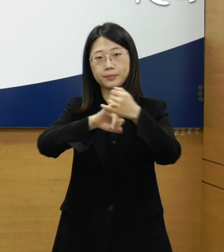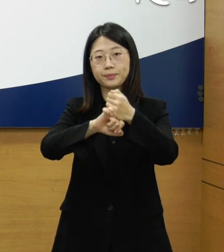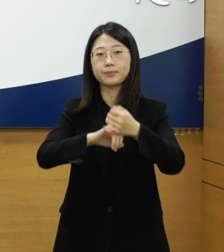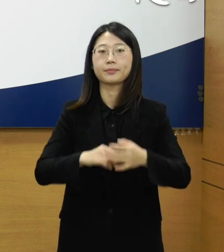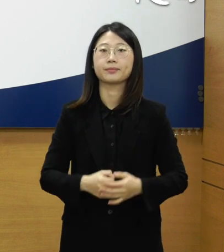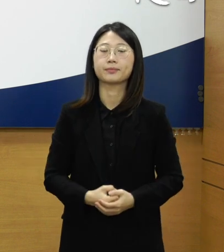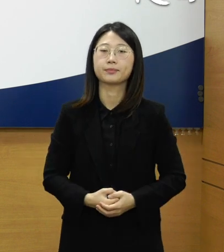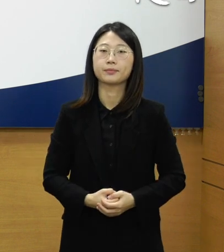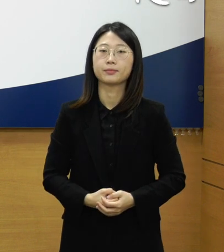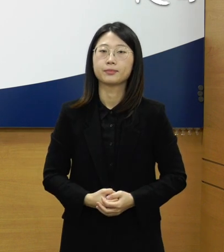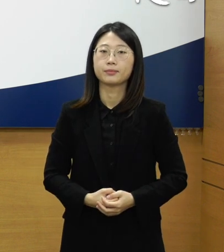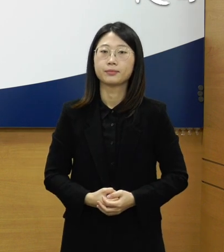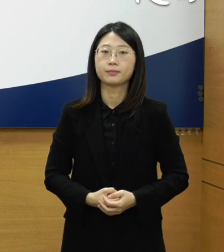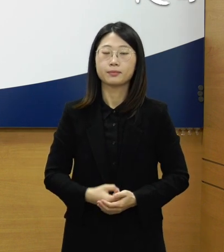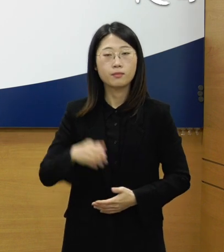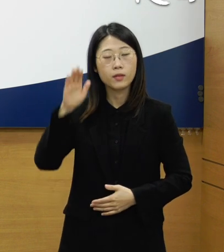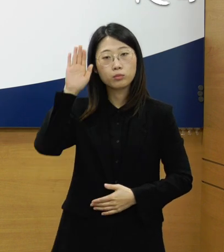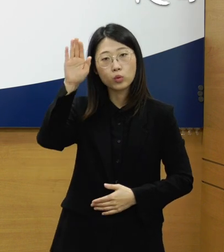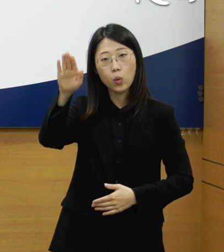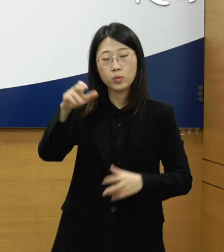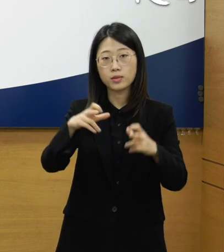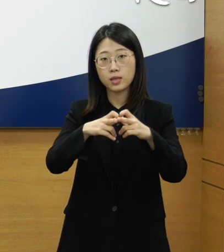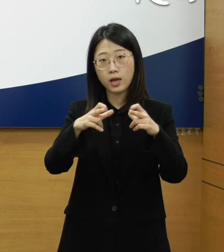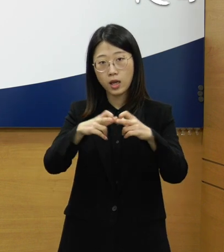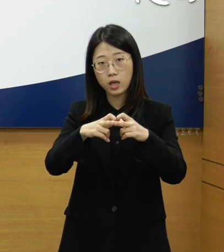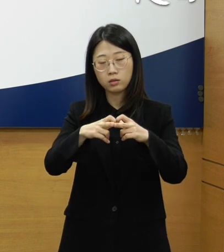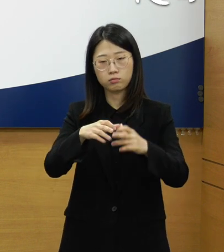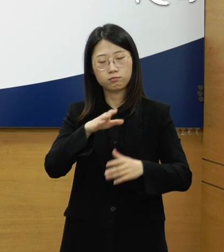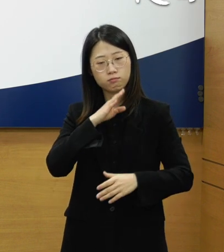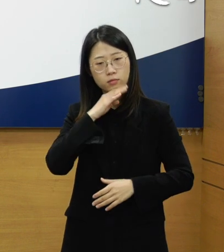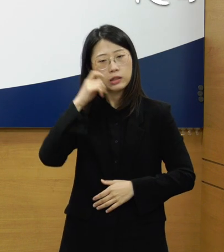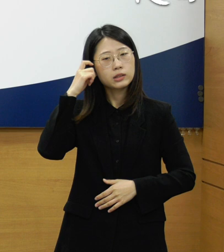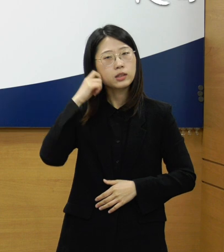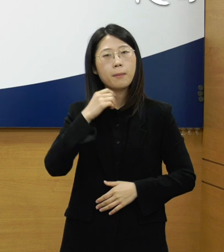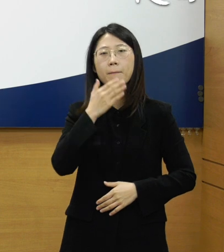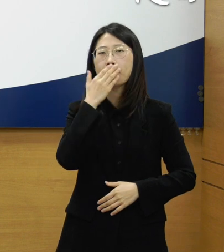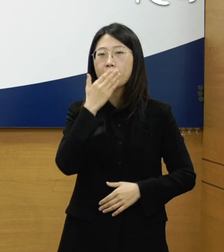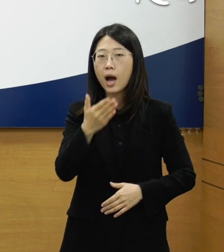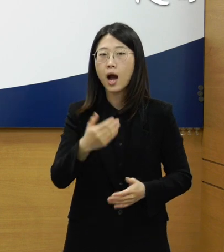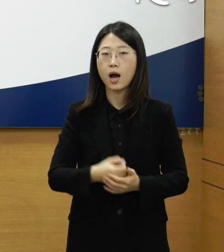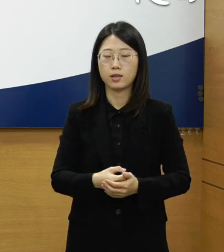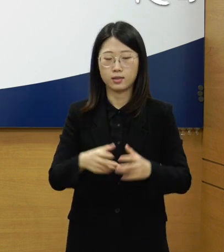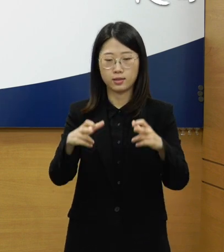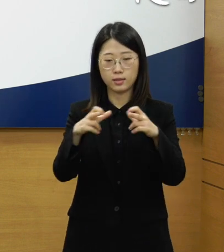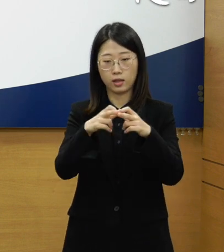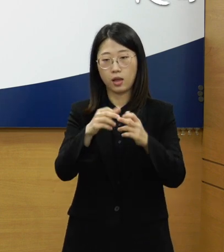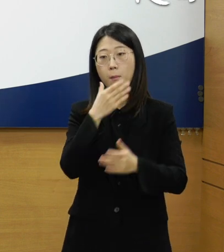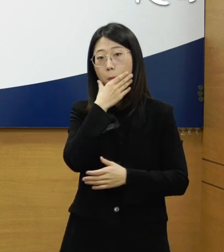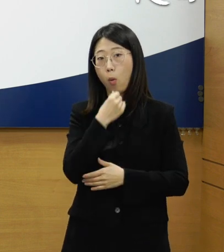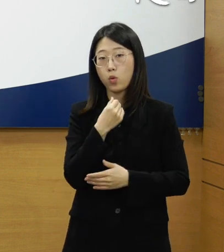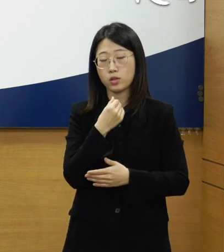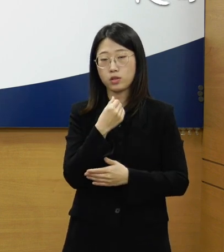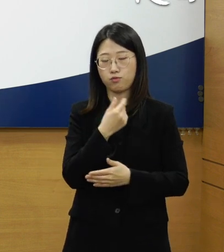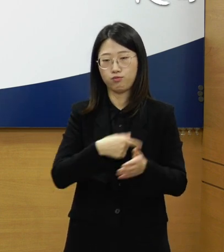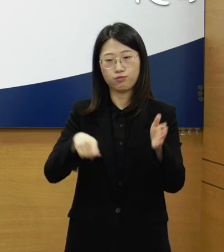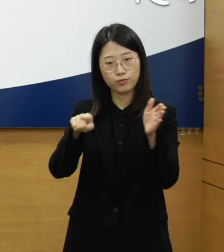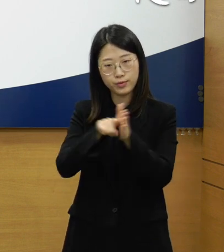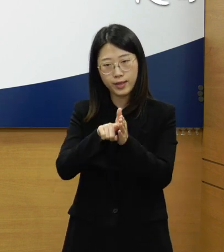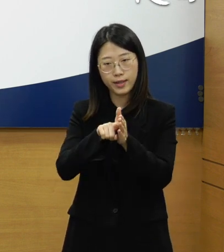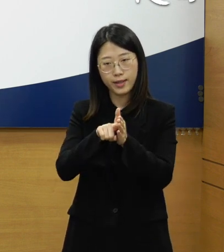확대하겠습니다. 앞으로 장애인이 체감할 수 있는 장애인 복지를 위해 한 걸음